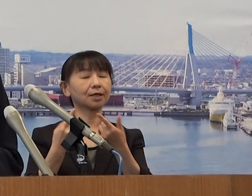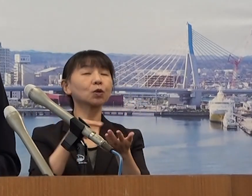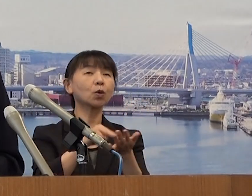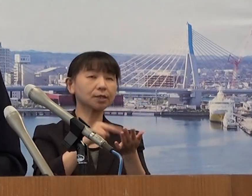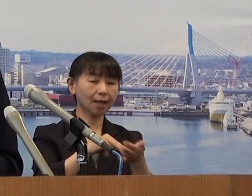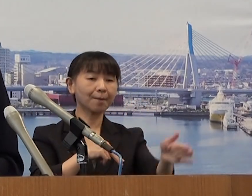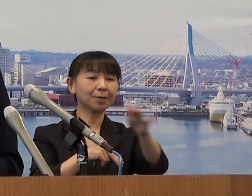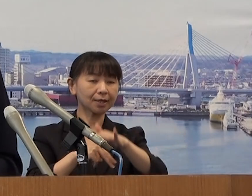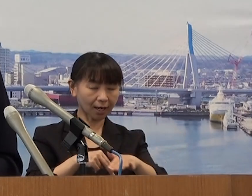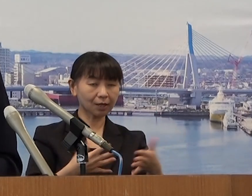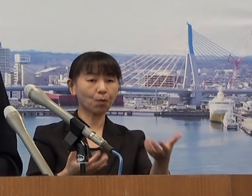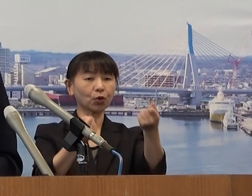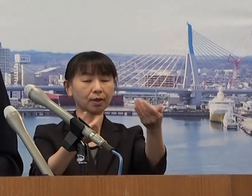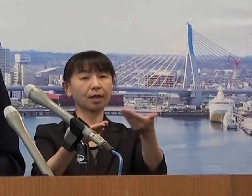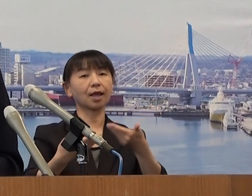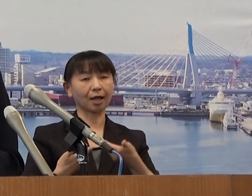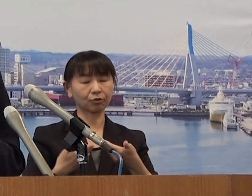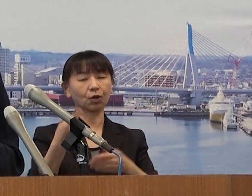が第1回目の